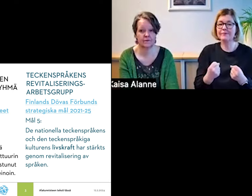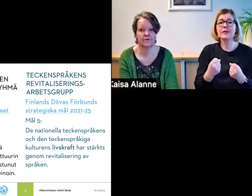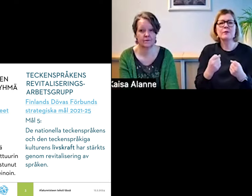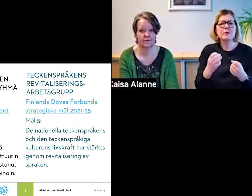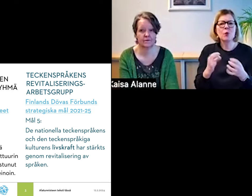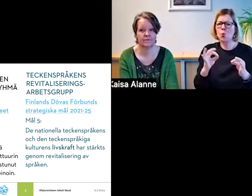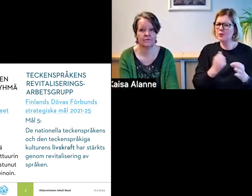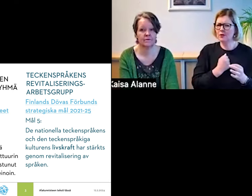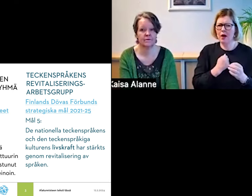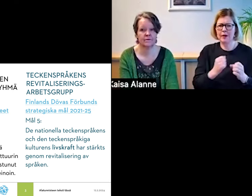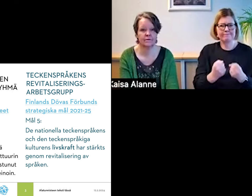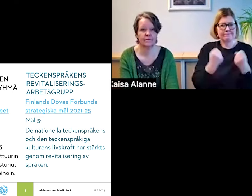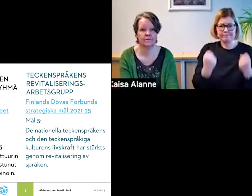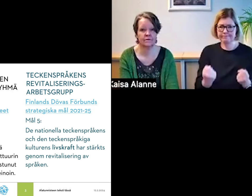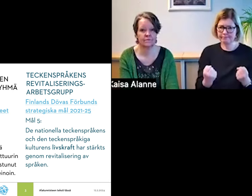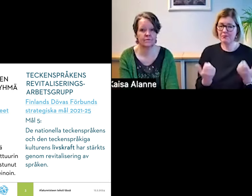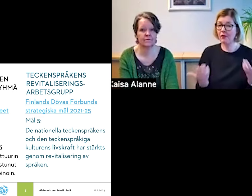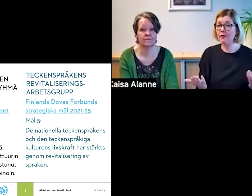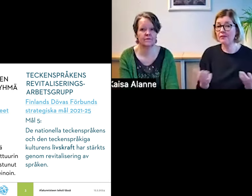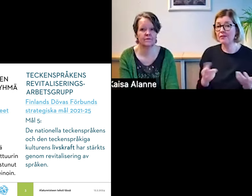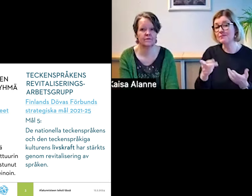elinvoiman lisäämiseen.